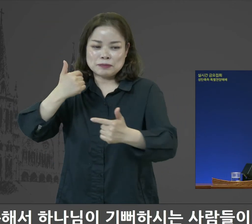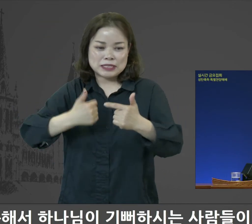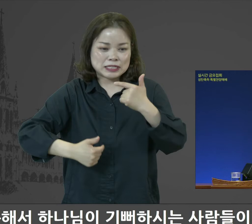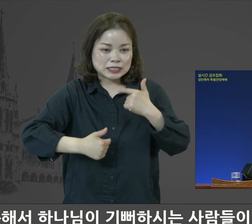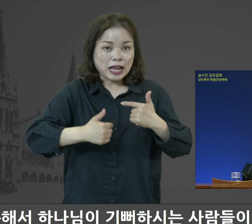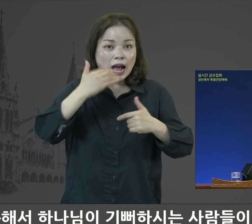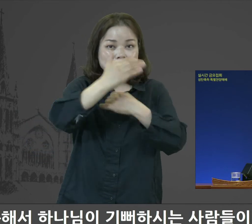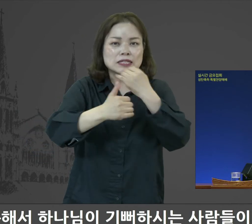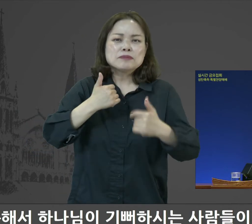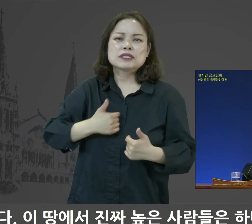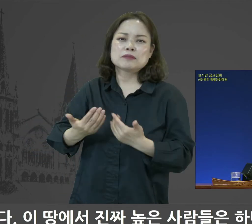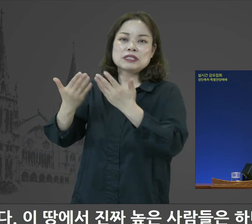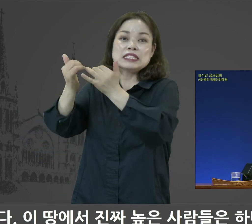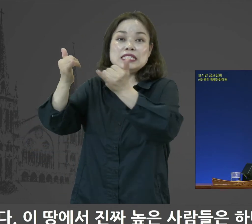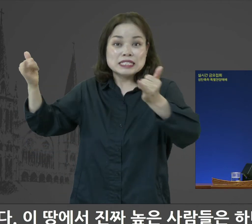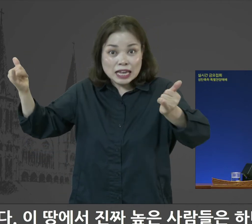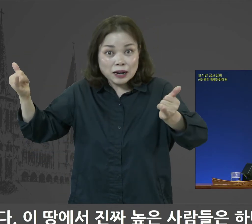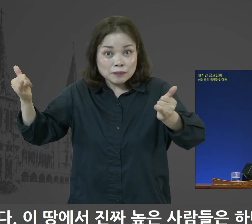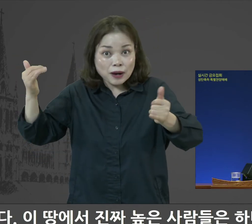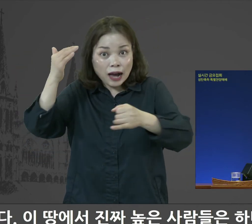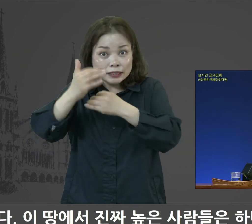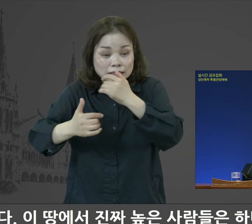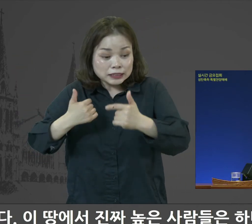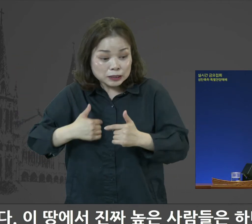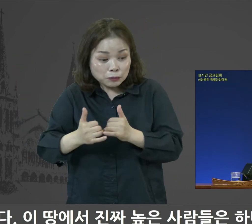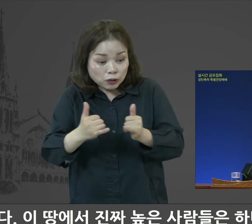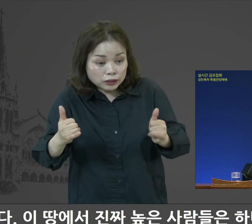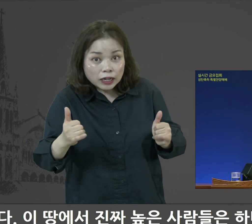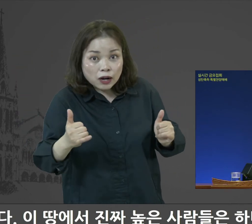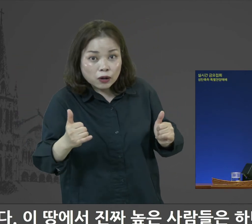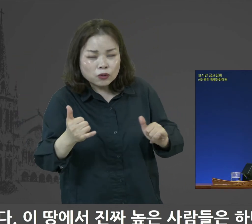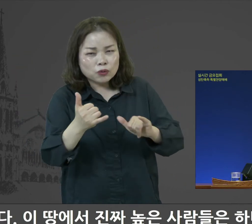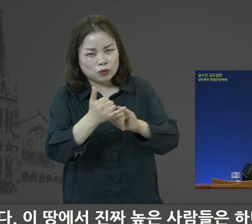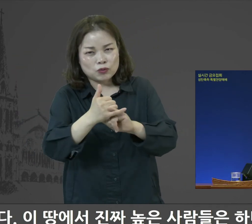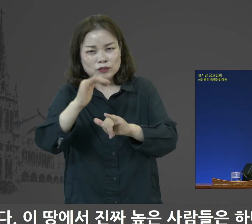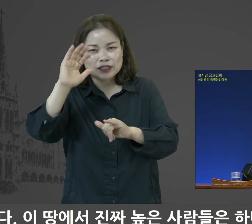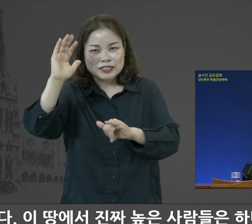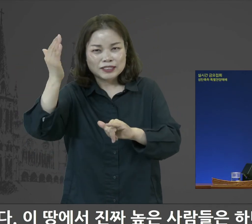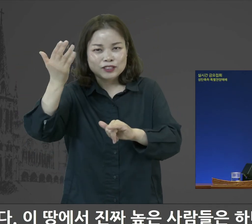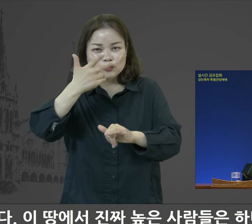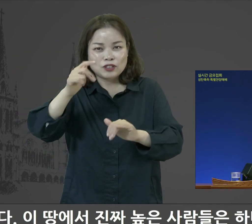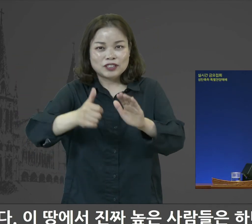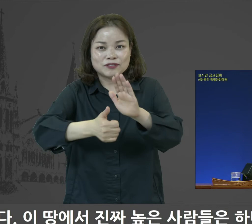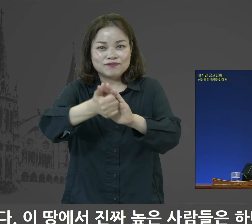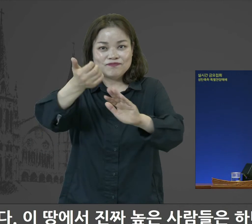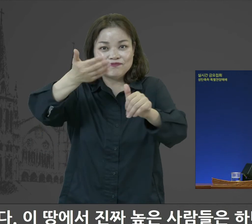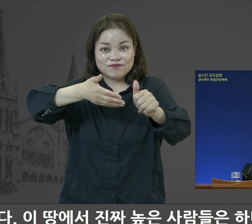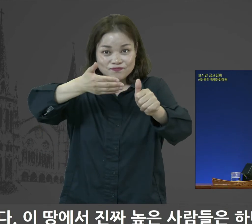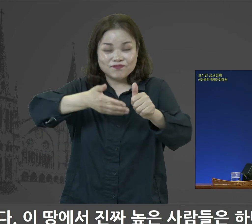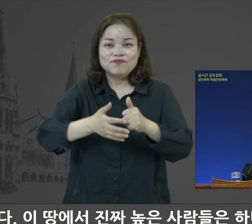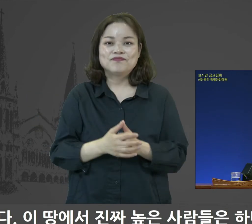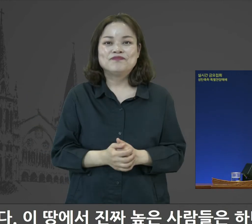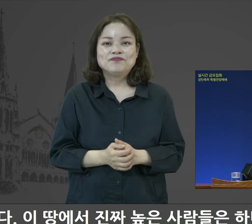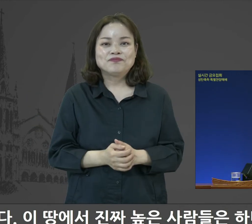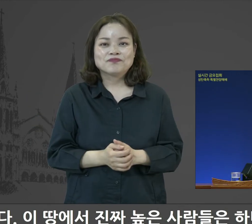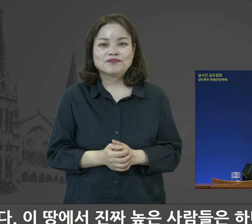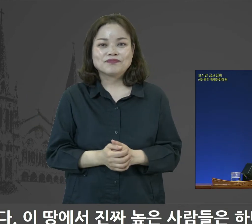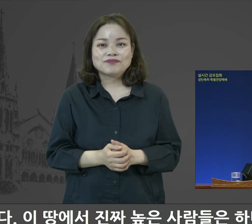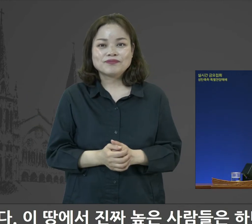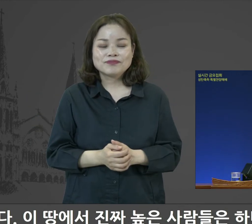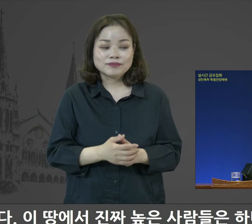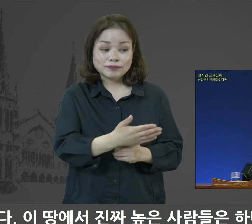사람들. 여러분, 하나님이 기뻐하시는 사람 꼭 되시기를 주 안에서 간절히 소망합니다.